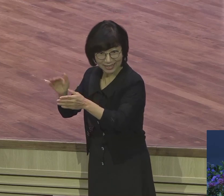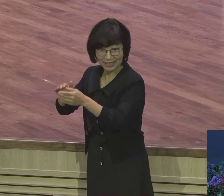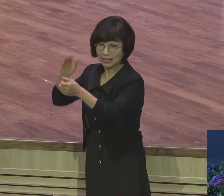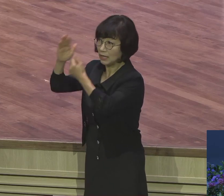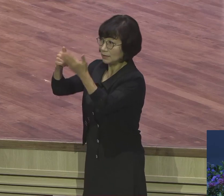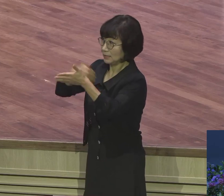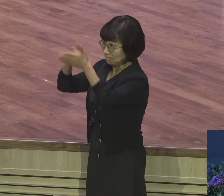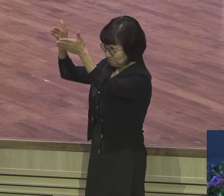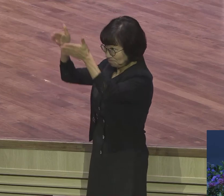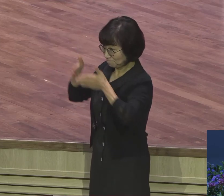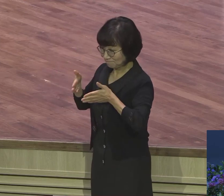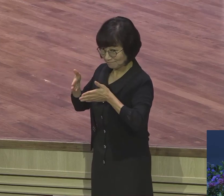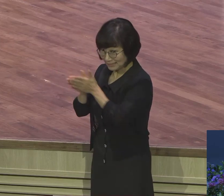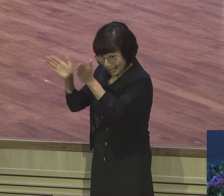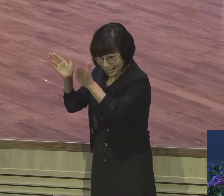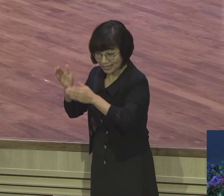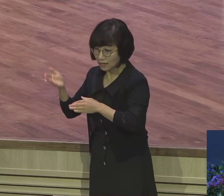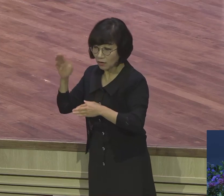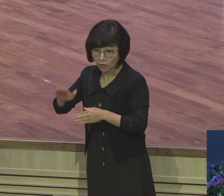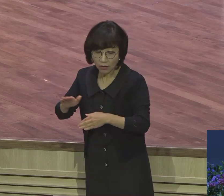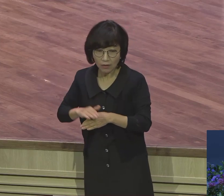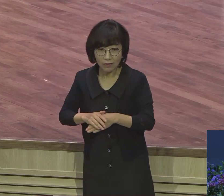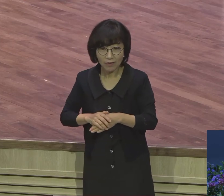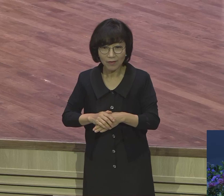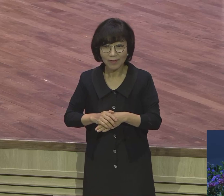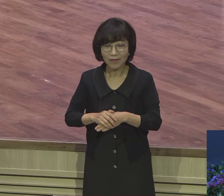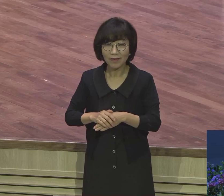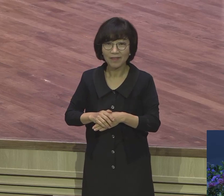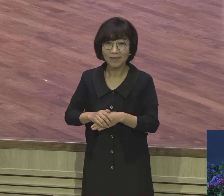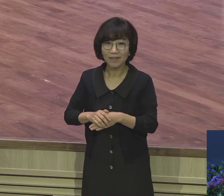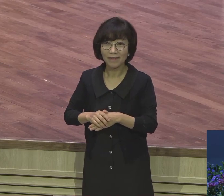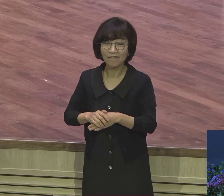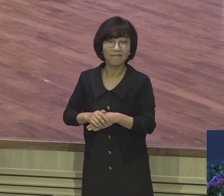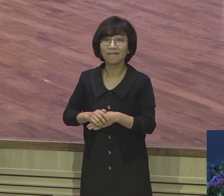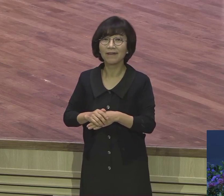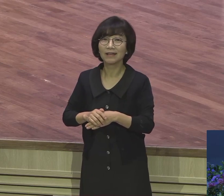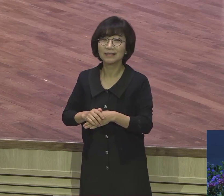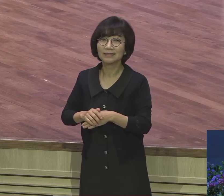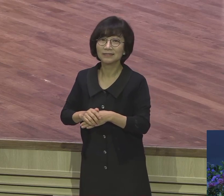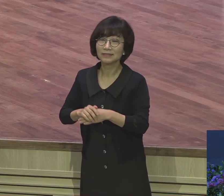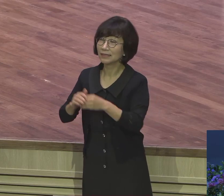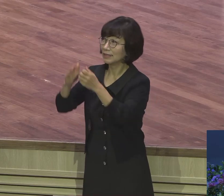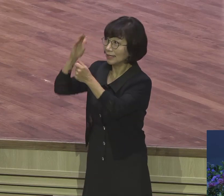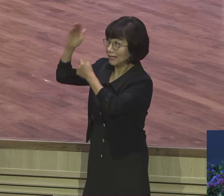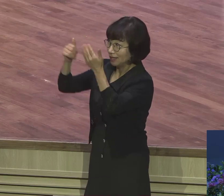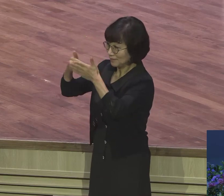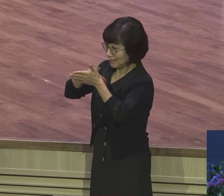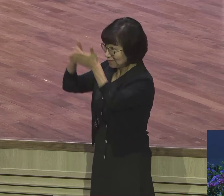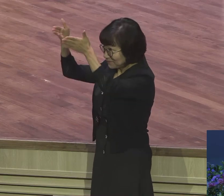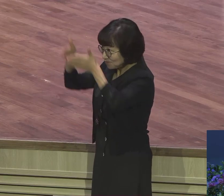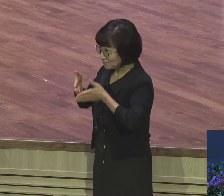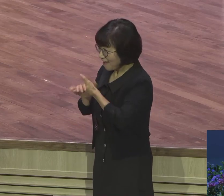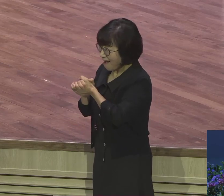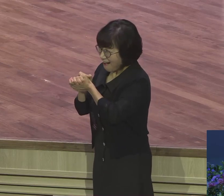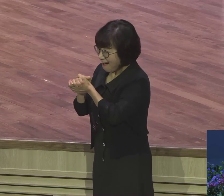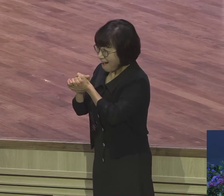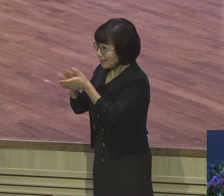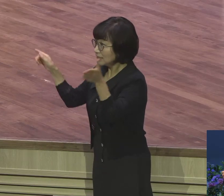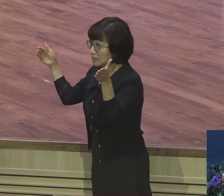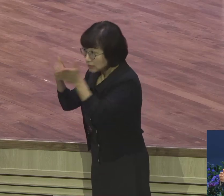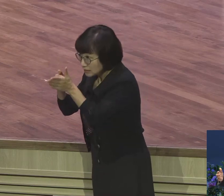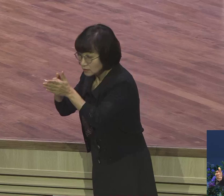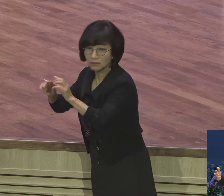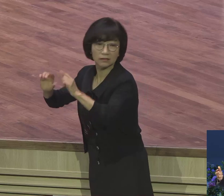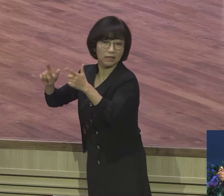출발하는데 신앙생활은 하나님과의 관계 회복한 것에 멈춘 것이 아니라 이제는 인생